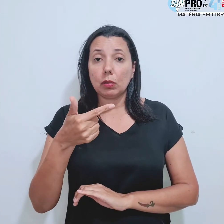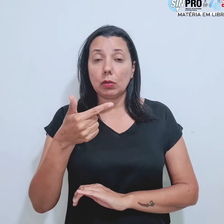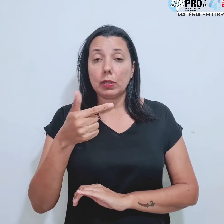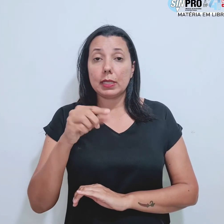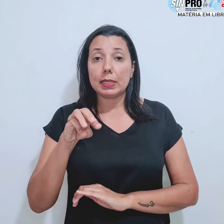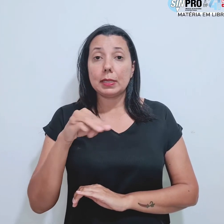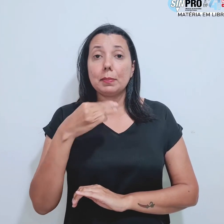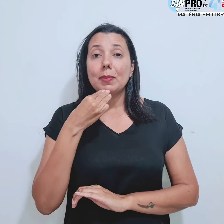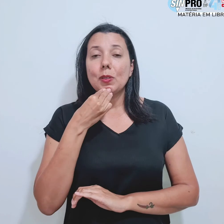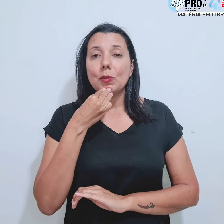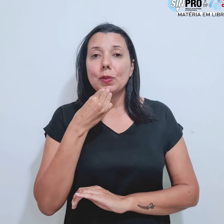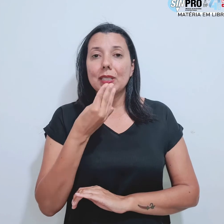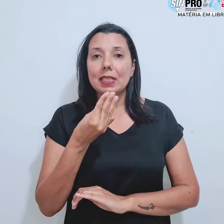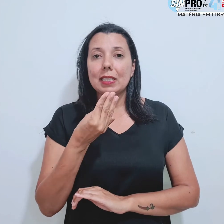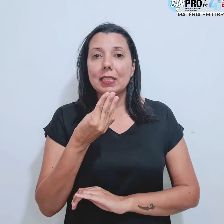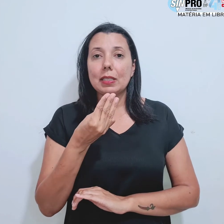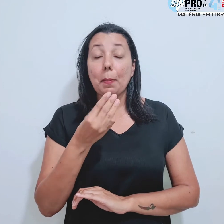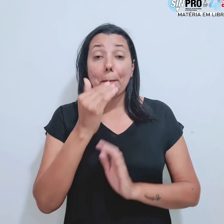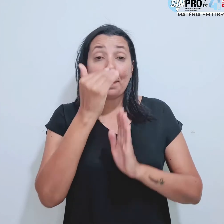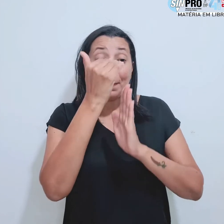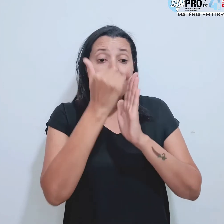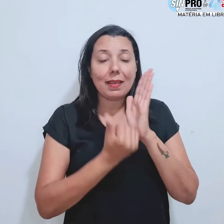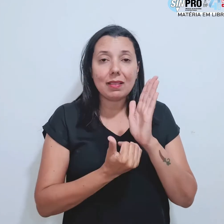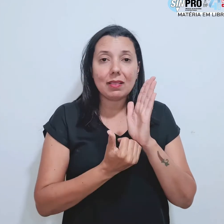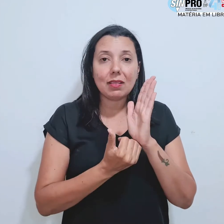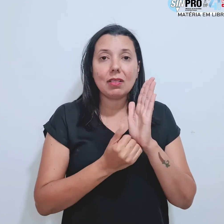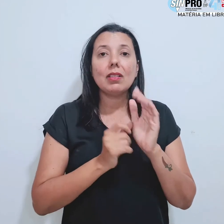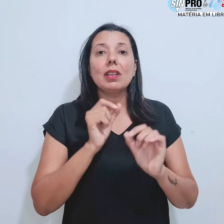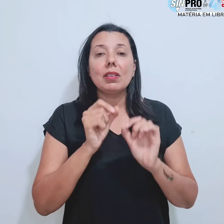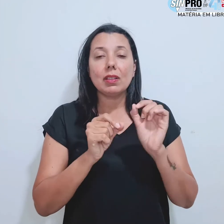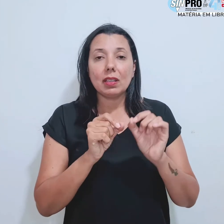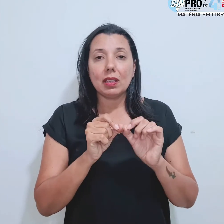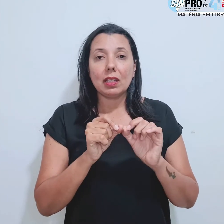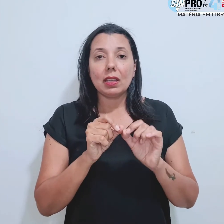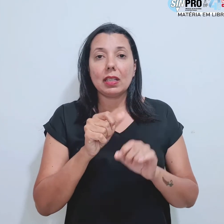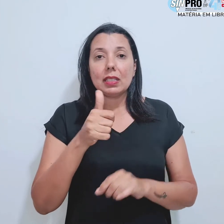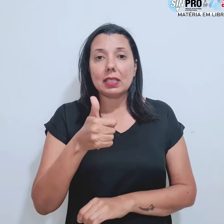34,2 milhões, muito menor do que os